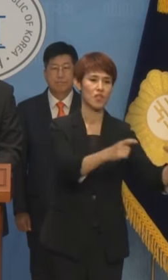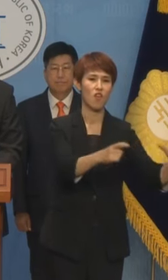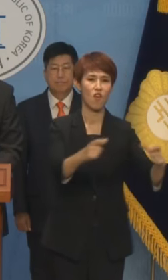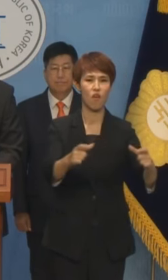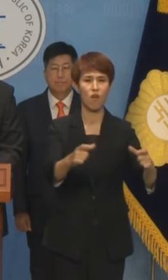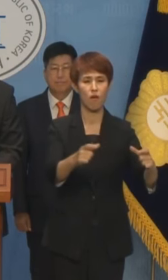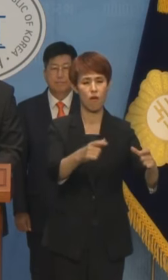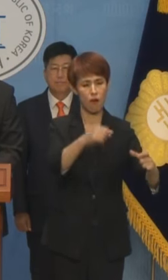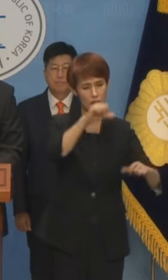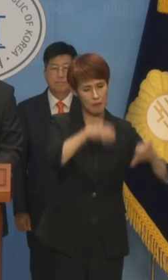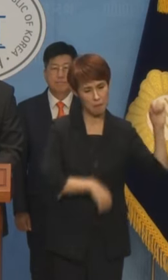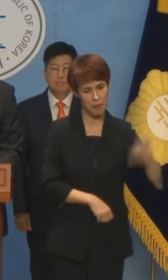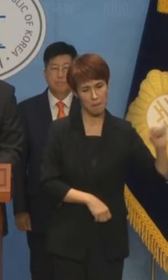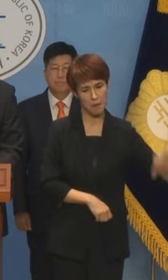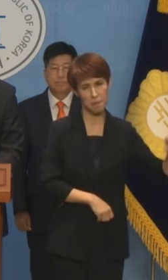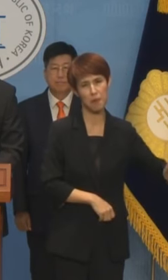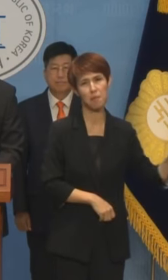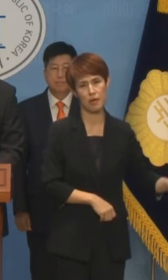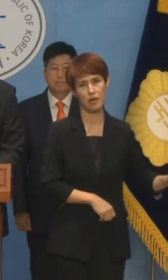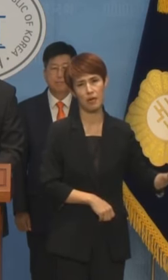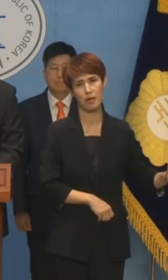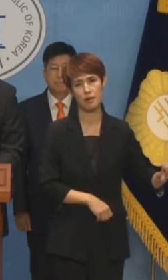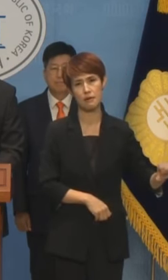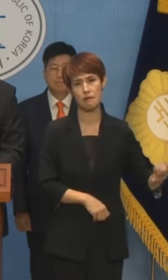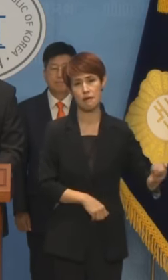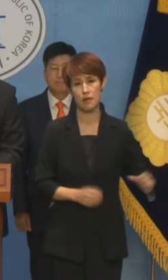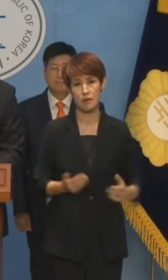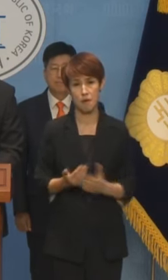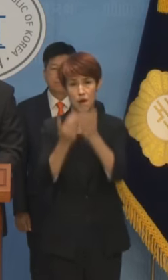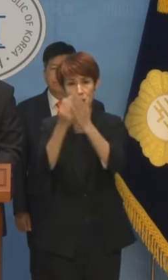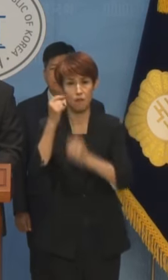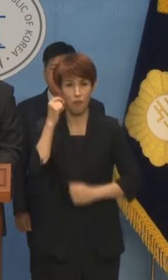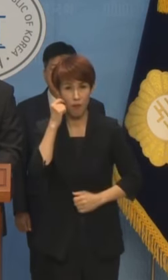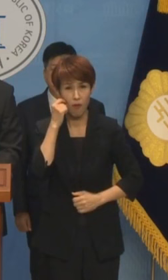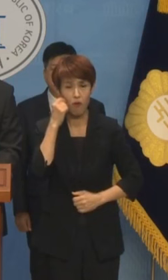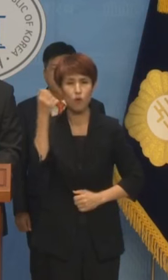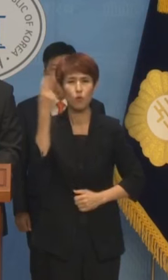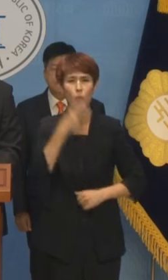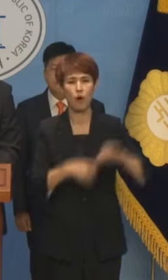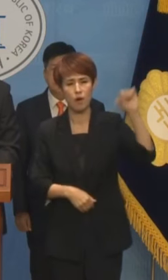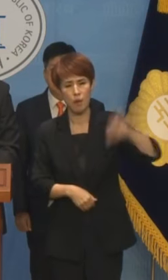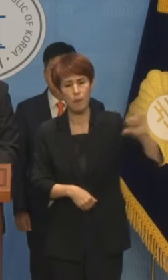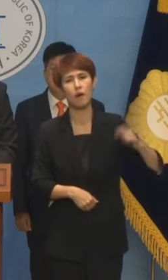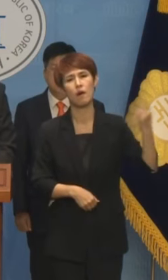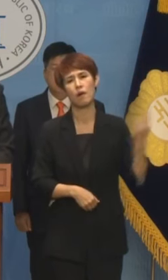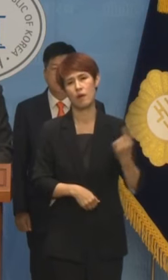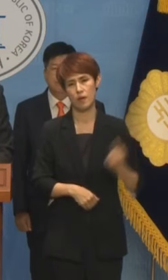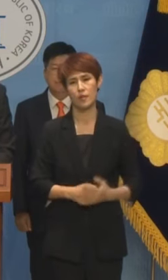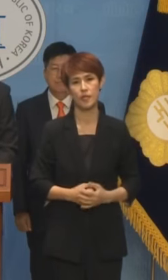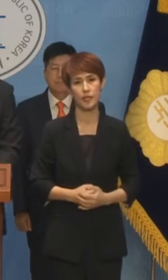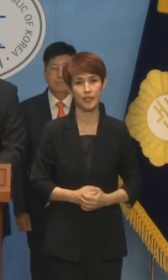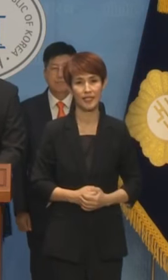비극이 있었습니다. 앞으로 나아가지 않으면 또다시 그러한 비극이 반복될 것입니다.